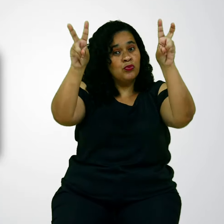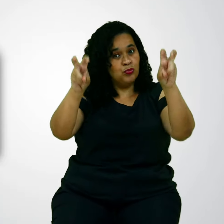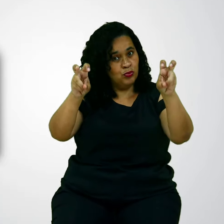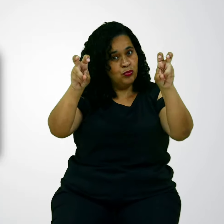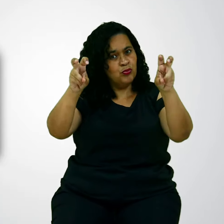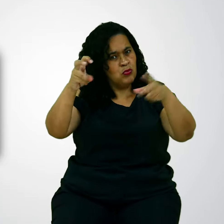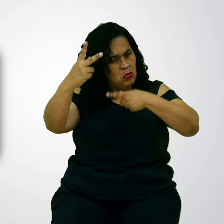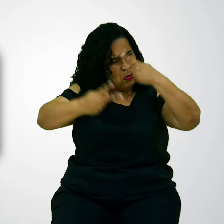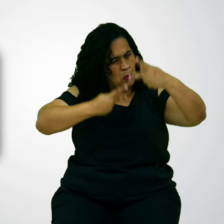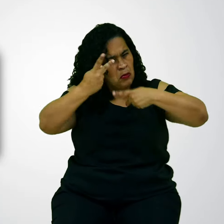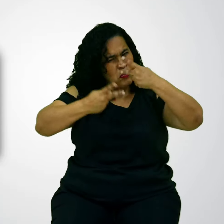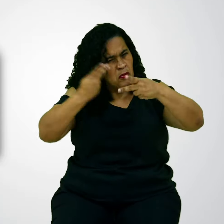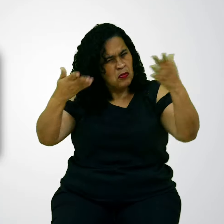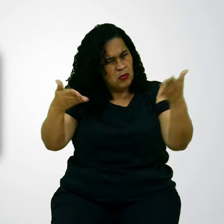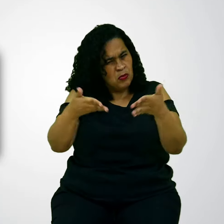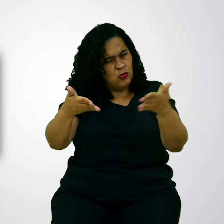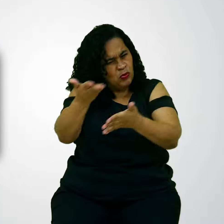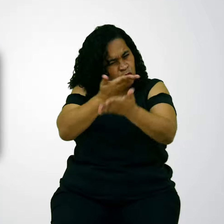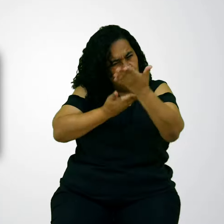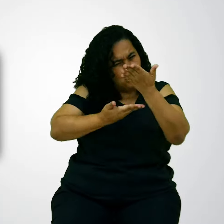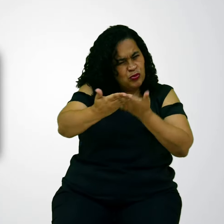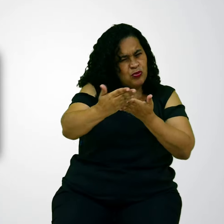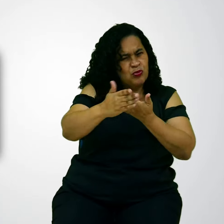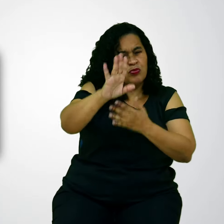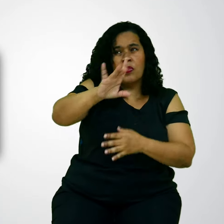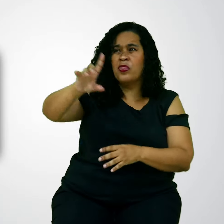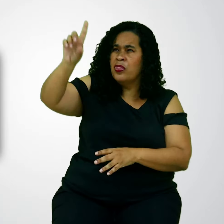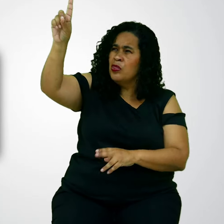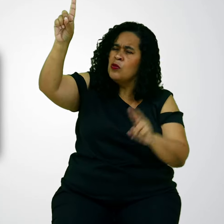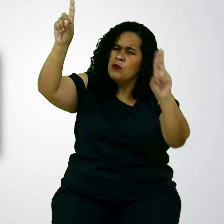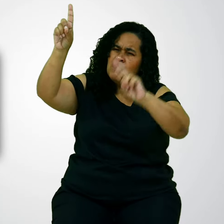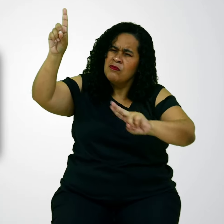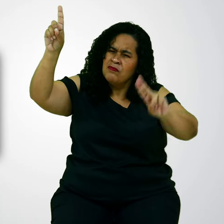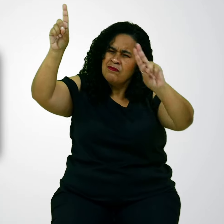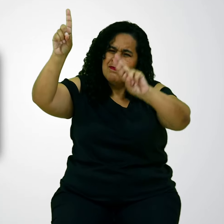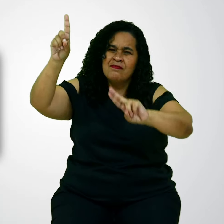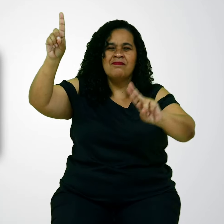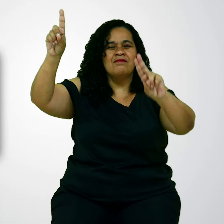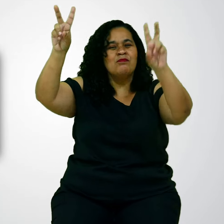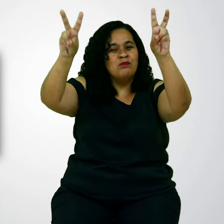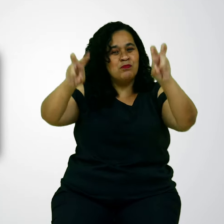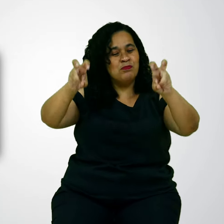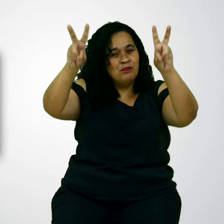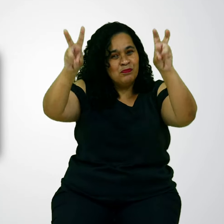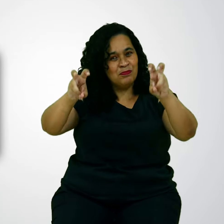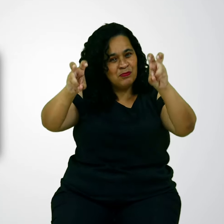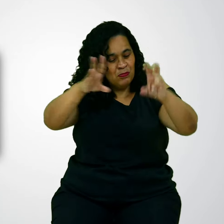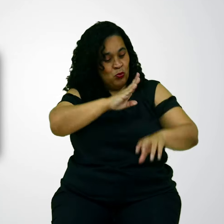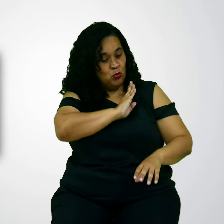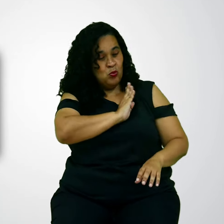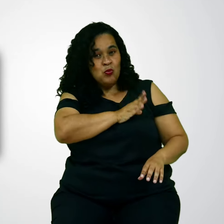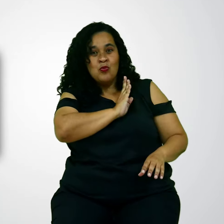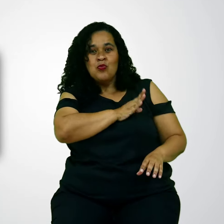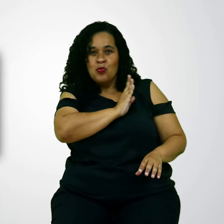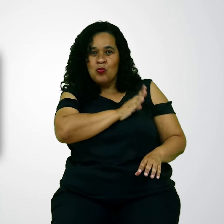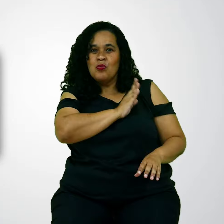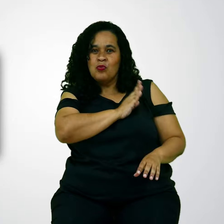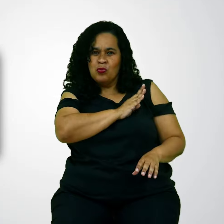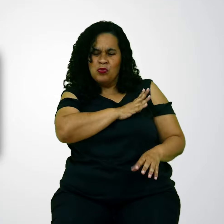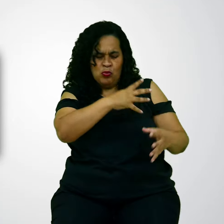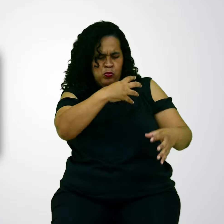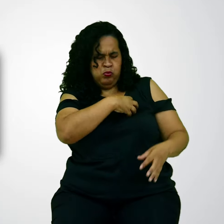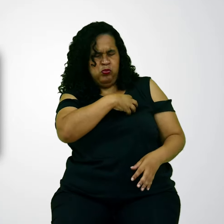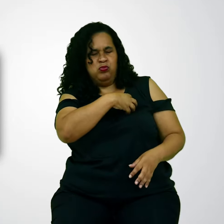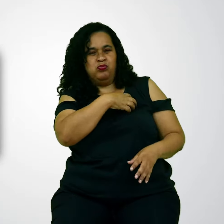abordando, o Senhor vai usar os temas, as palavras, para que o coração do povo de Deus seja edificado nesse momento. Amém. Eu quero receber também